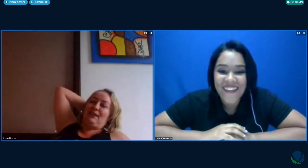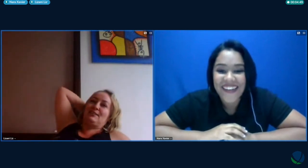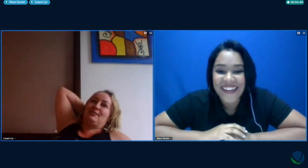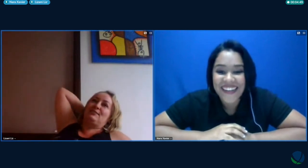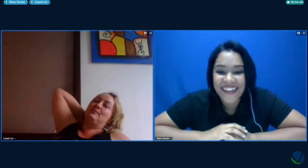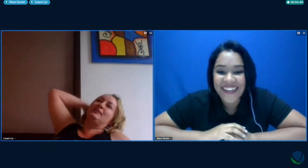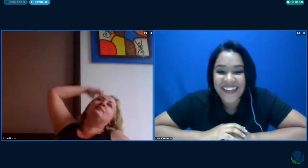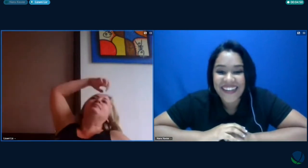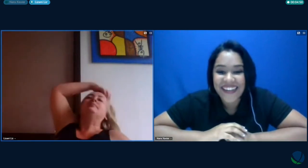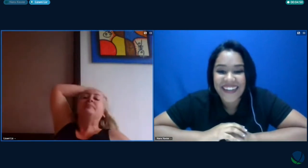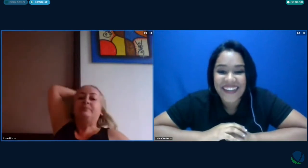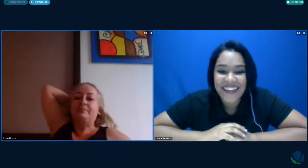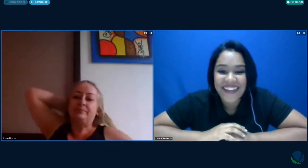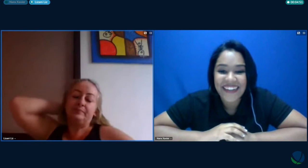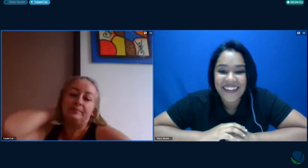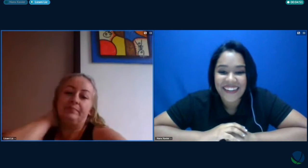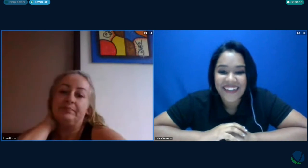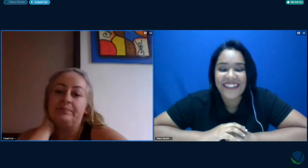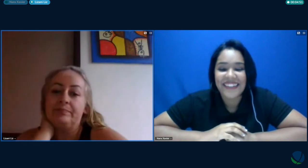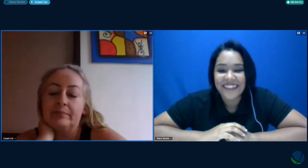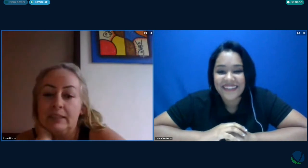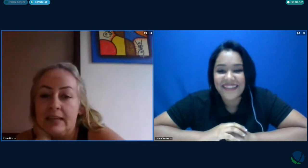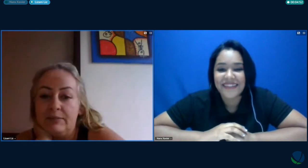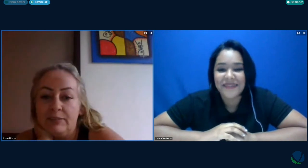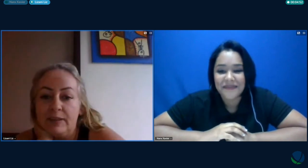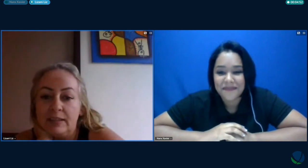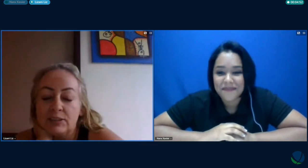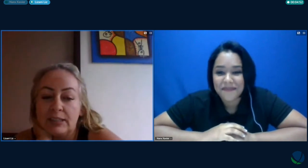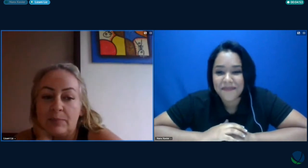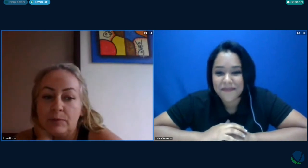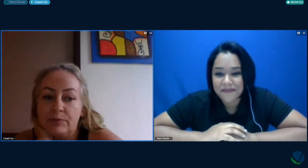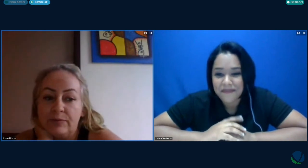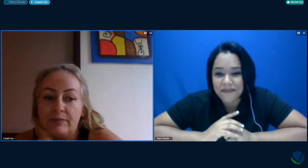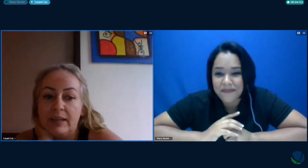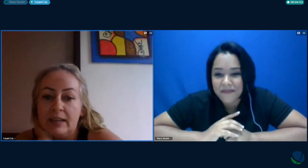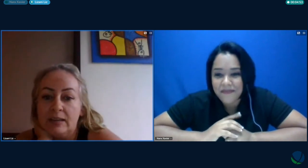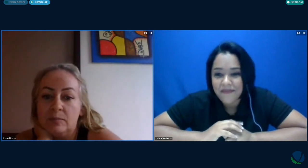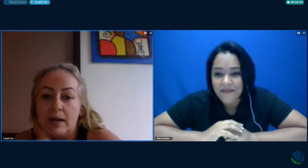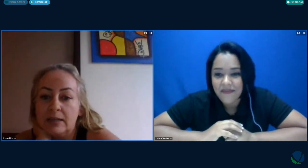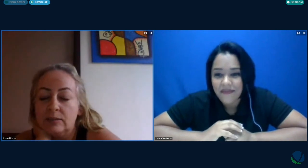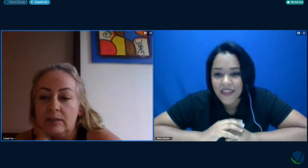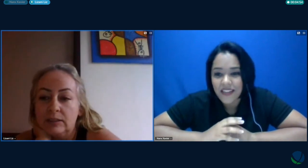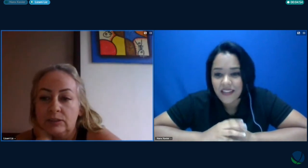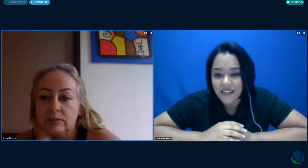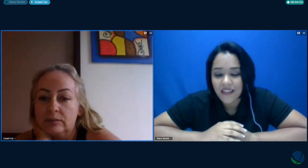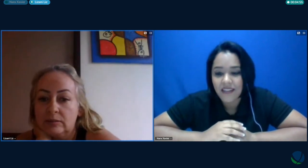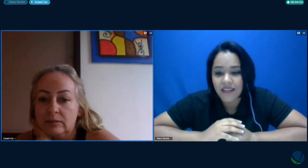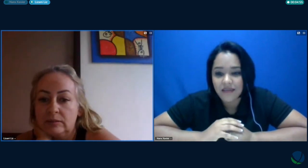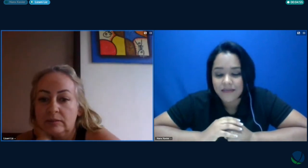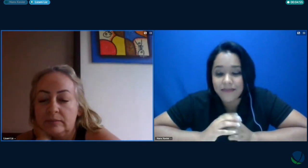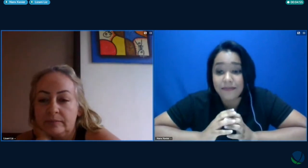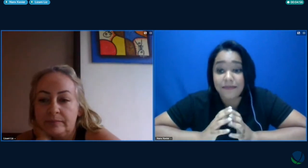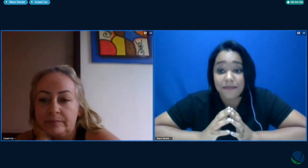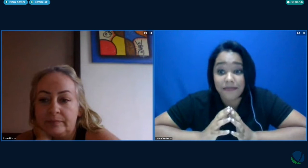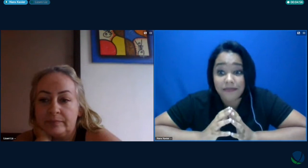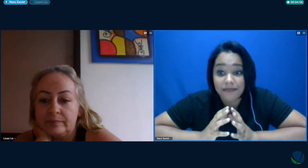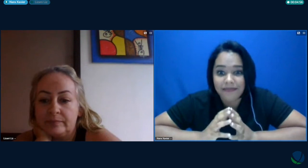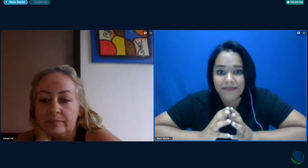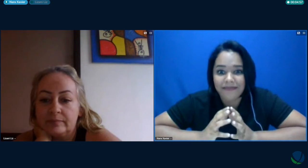Ah. Ele defende antes de mim. Ele deve defender, acho que lá por fevereiro, março, eu acho.